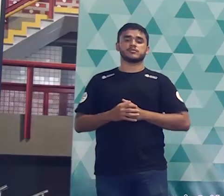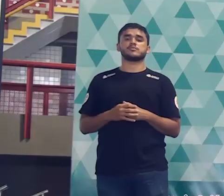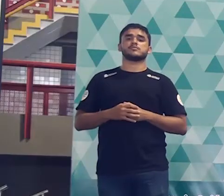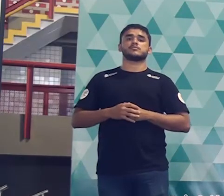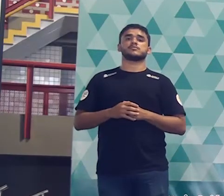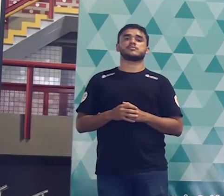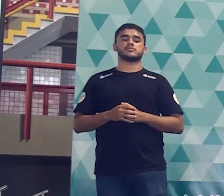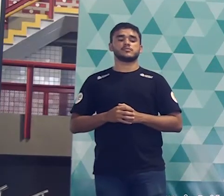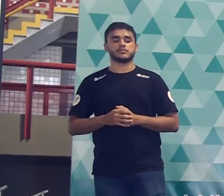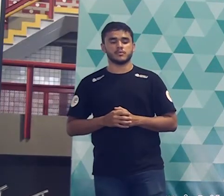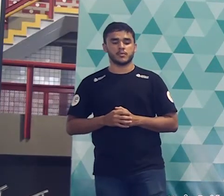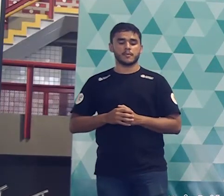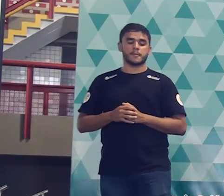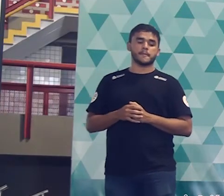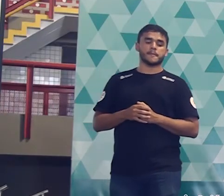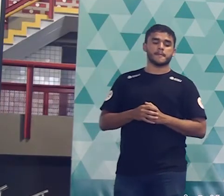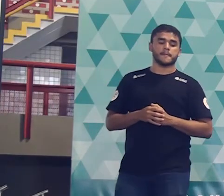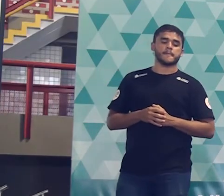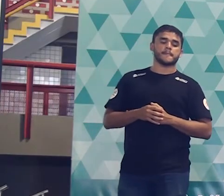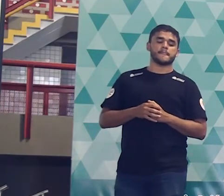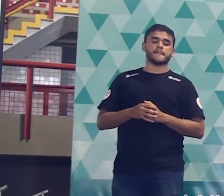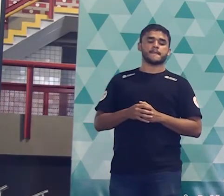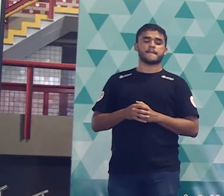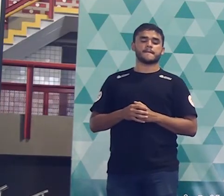CO2. Olha o último.